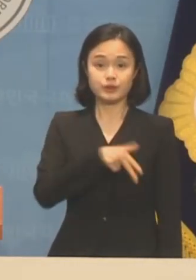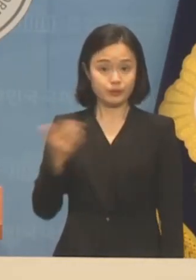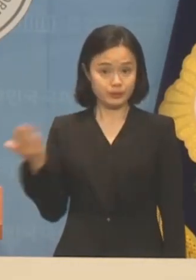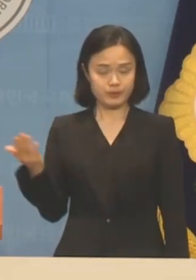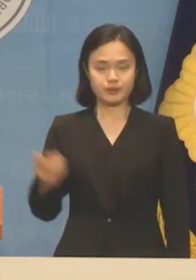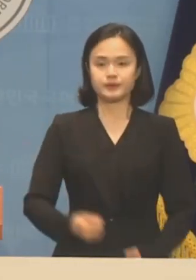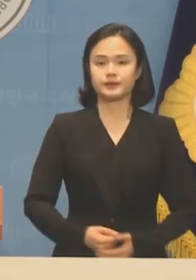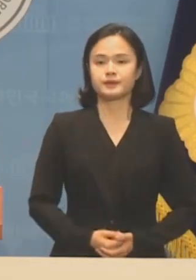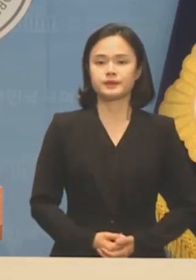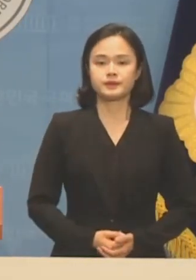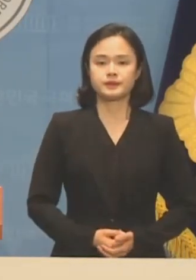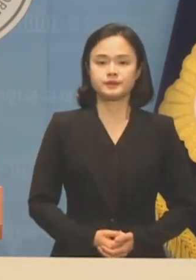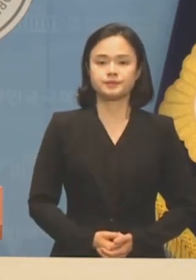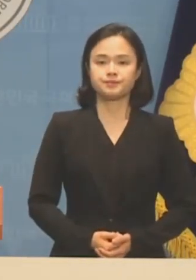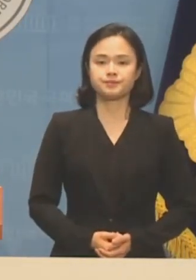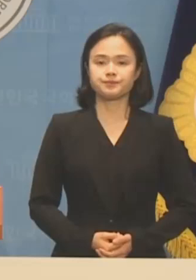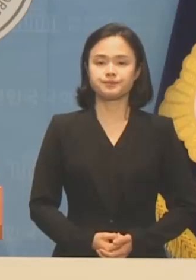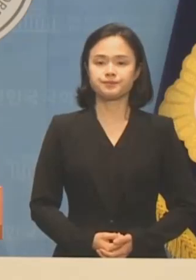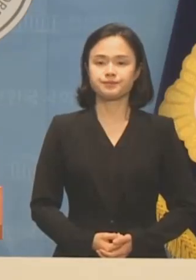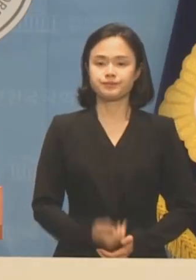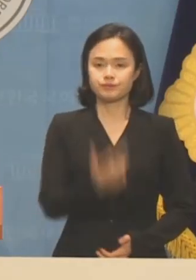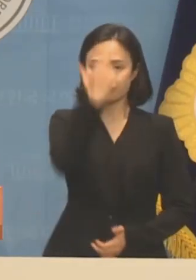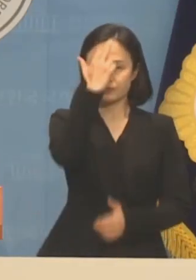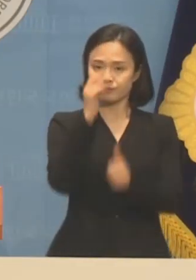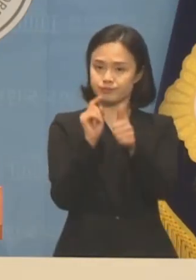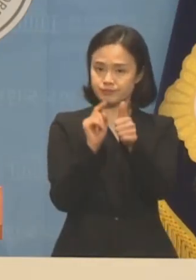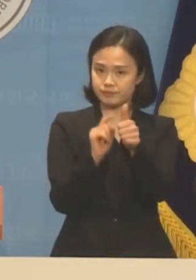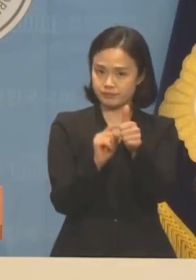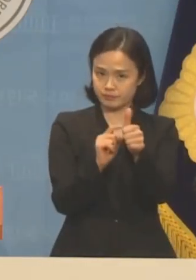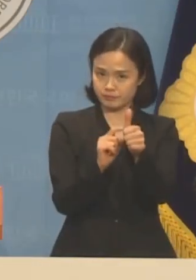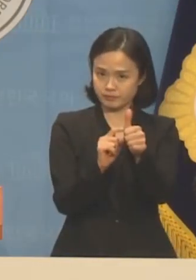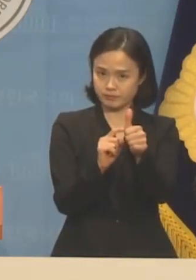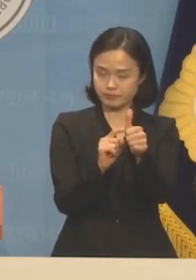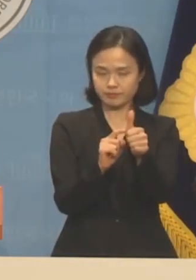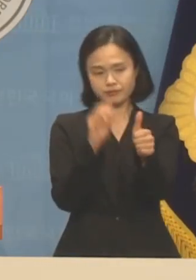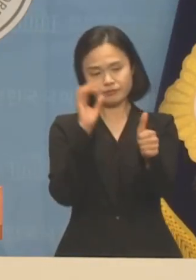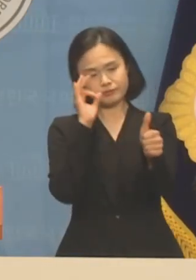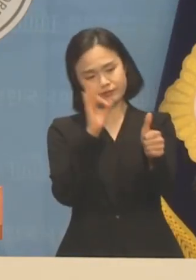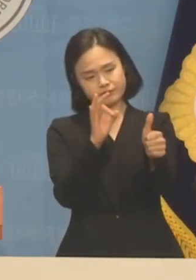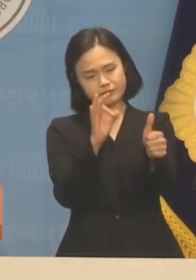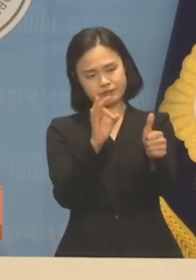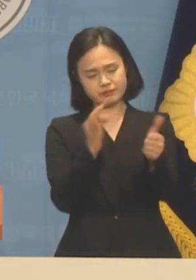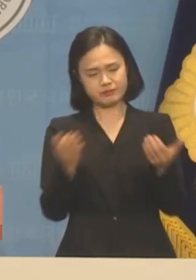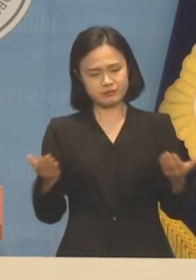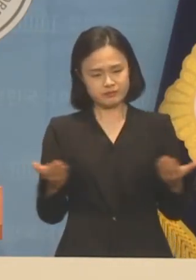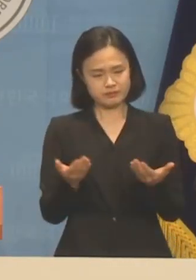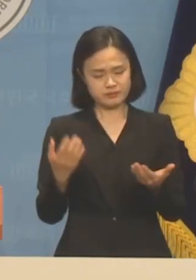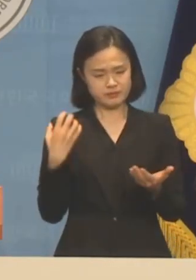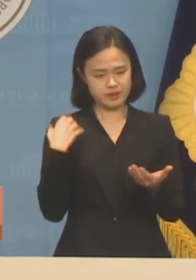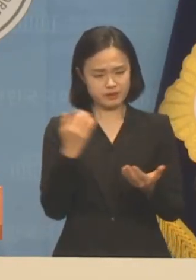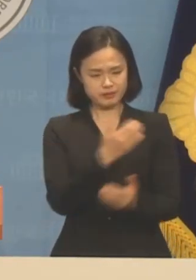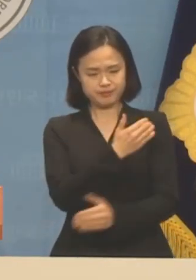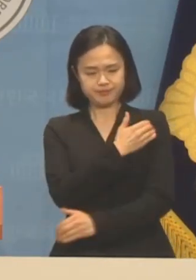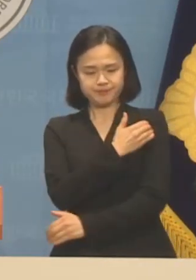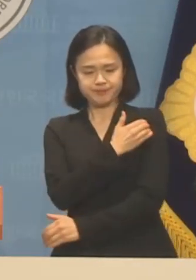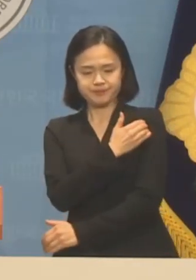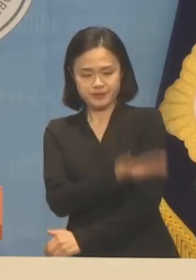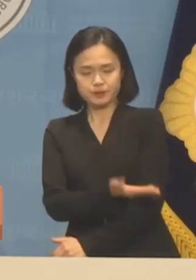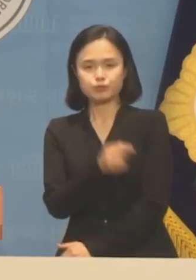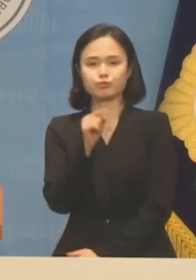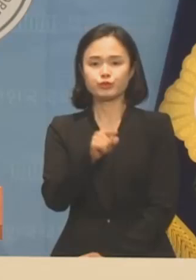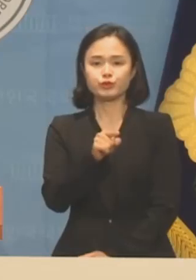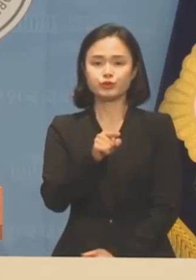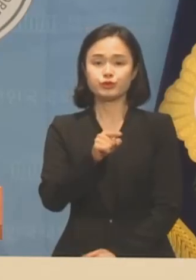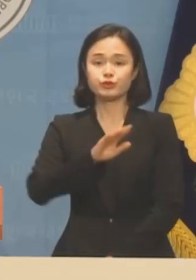오늘 보시는 바와 같이 최상목 대통령 권한대행의 여러 가지 직무유기 사항에 대해서 경찰청